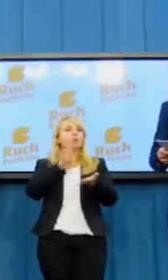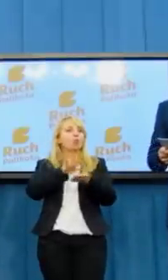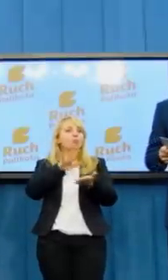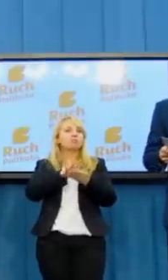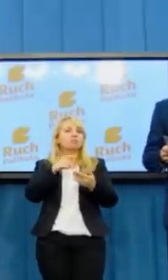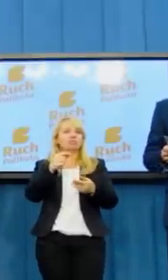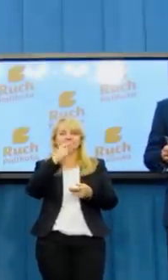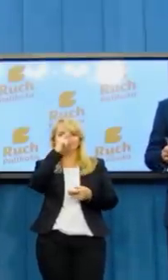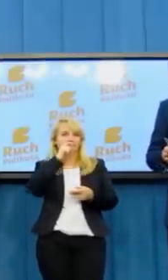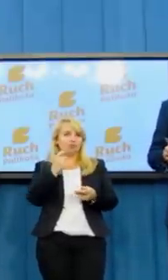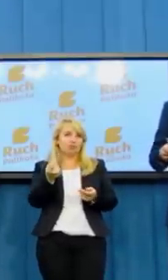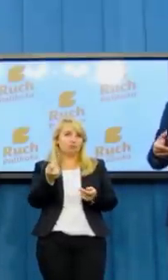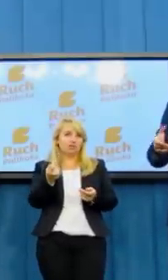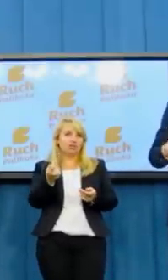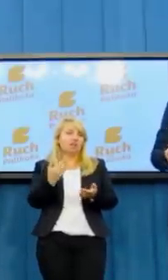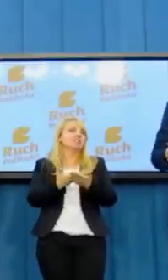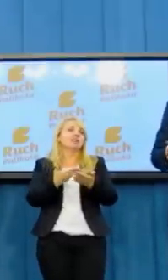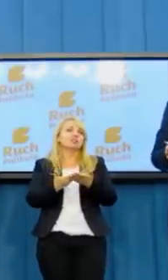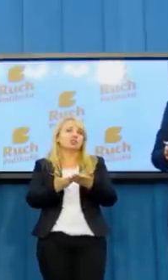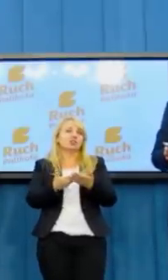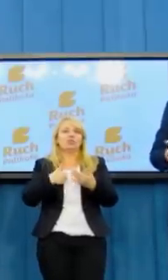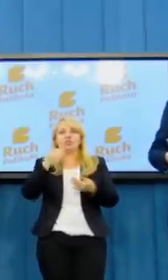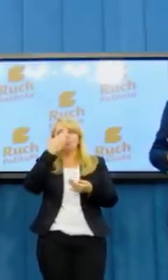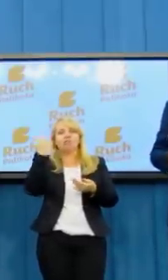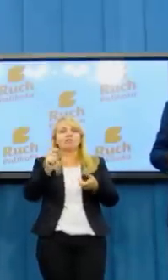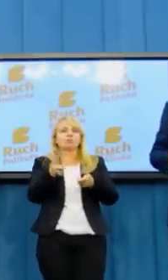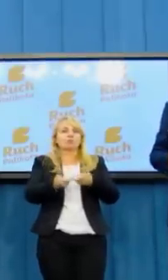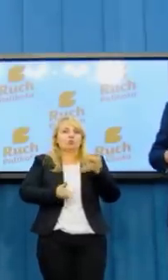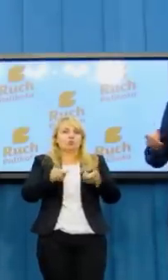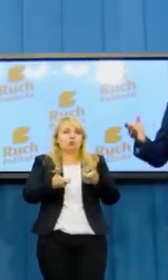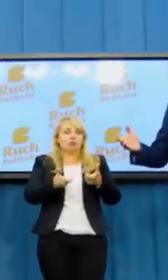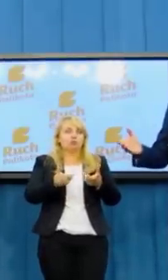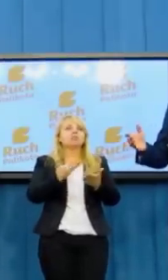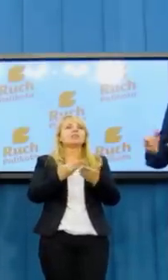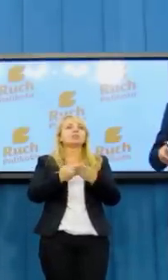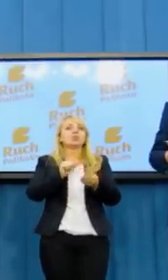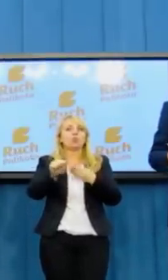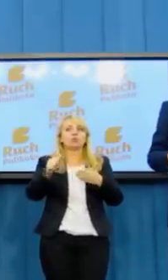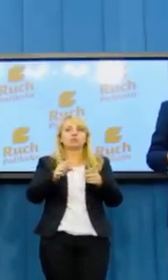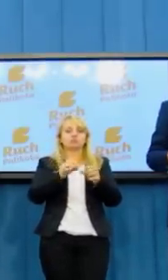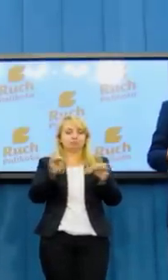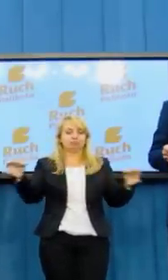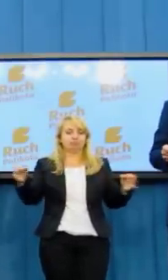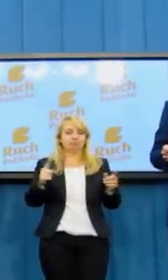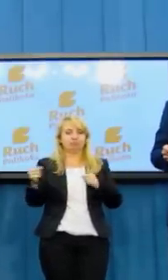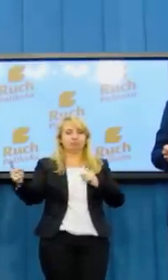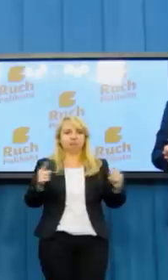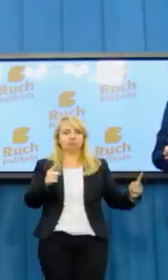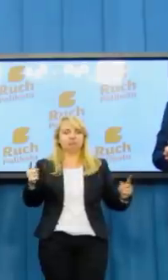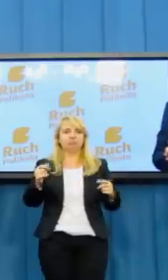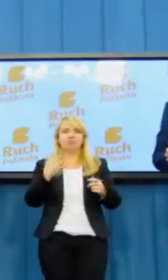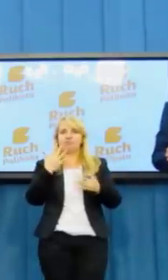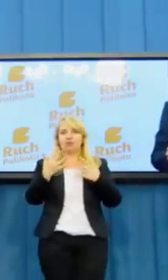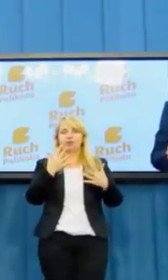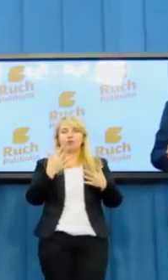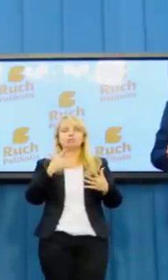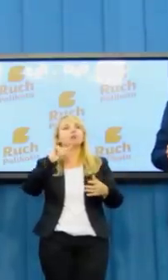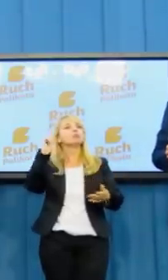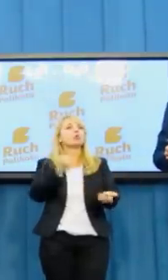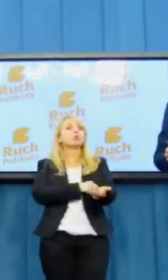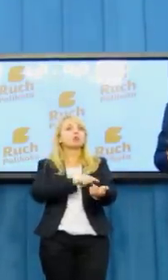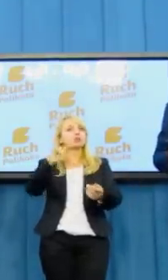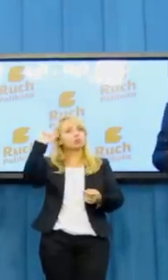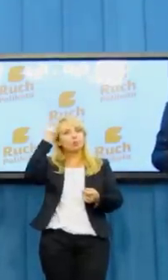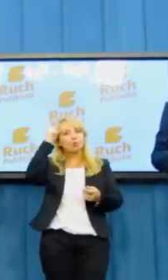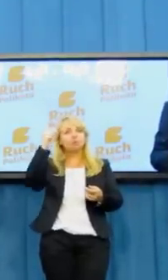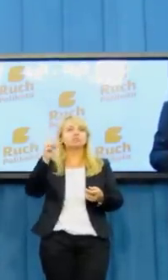wiem, co z taką opinią zrobić. Nie wiem, dlaczego jest taka duża rozbieżność. Prokurator generalny mówi, że te zmiany są konieczne i